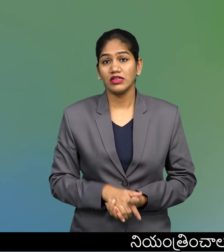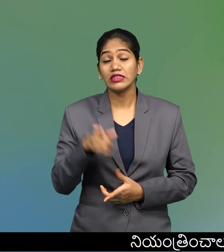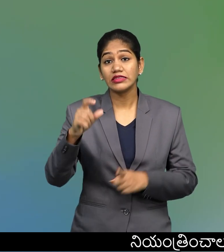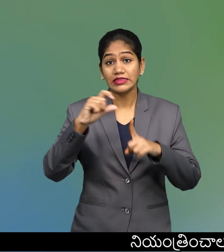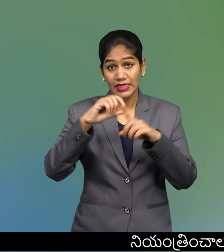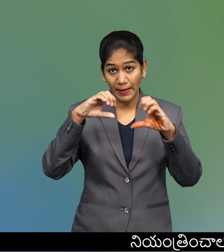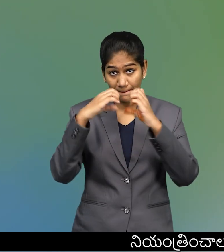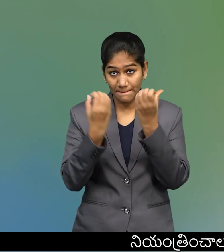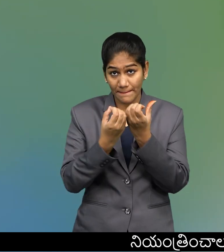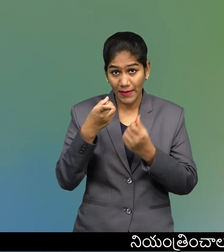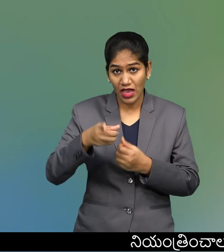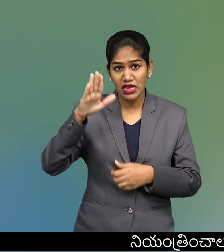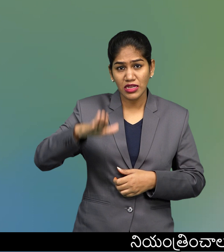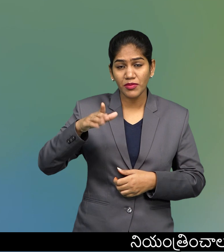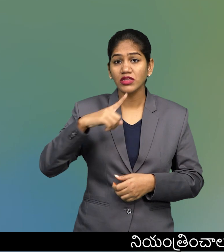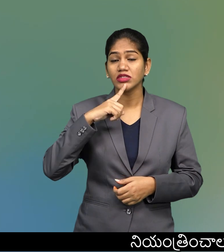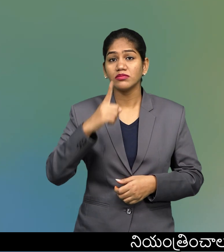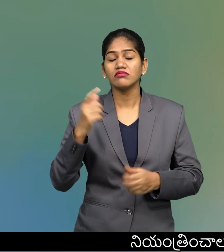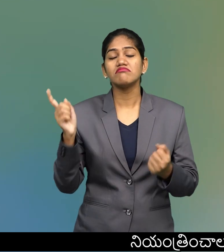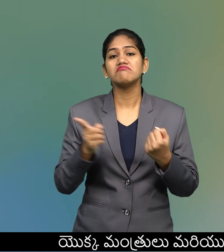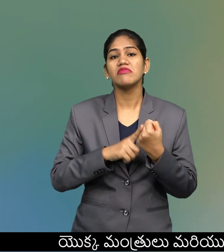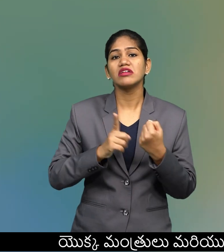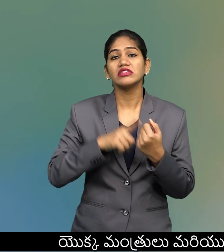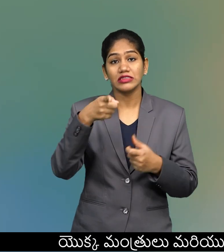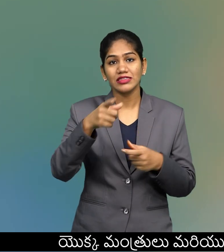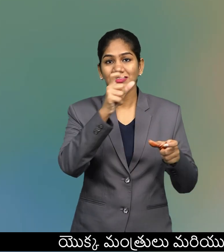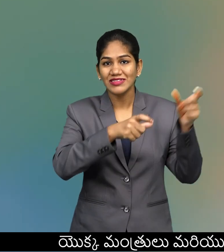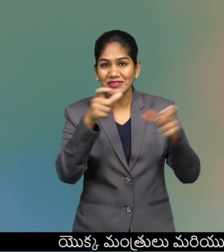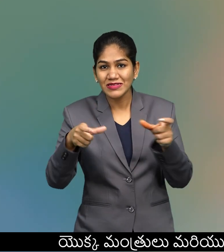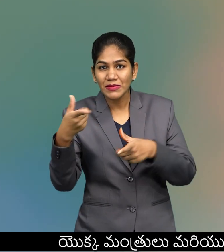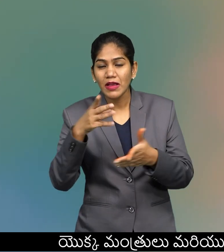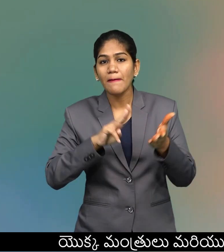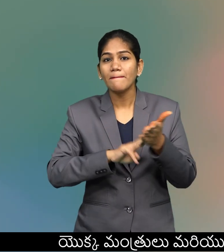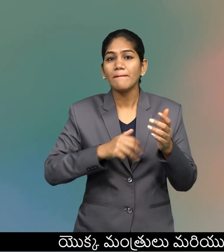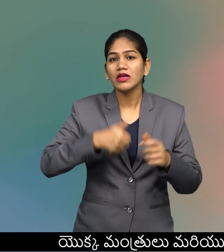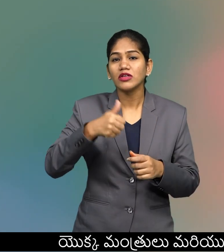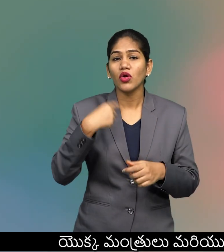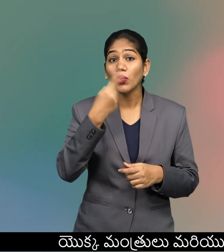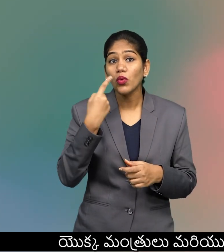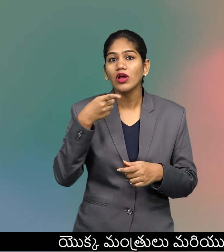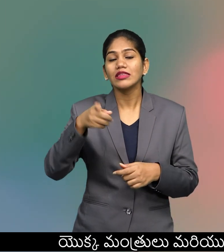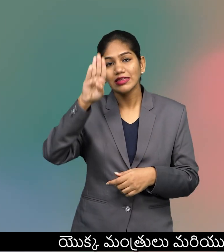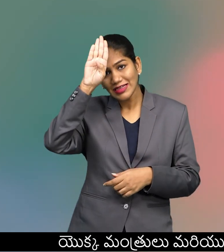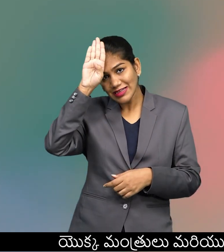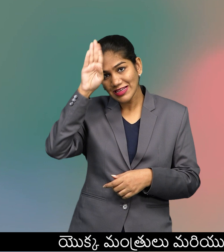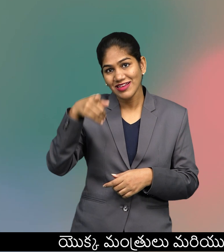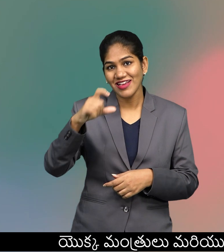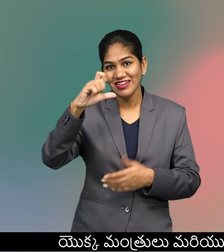నియంత్రించాలని నిర్ణయించింది. చార్లెస్ I యొక్క మంత్రులు మరియు అధికారులను పార్లమెంట్ శిక్షించింది.